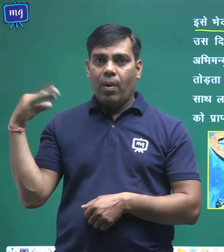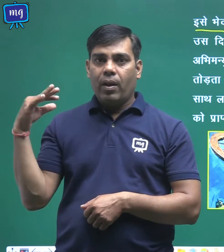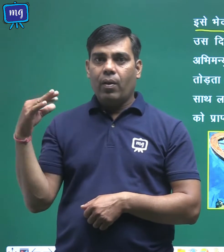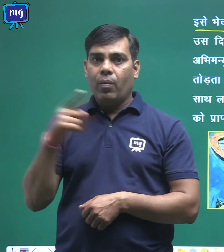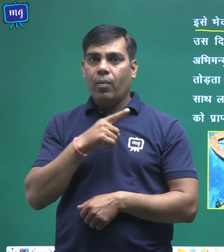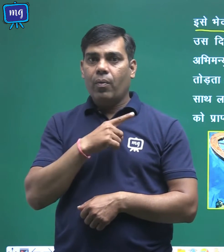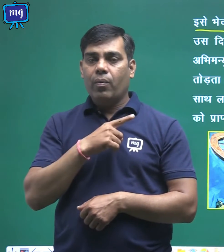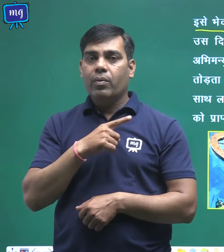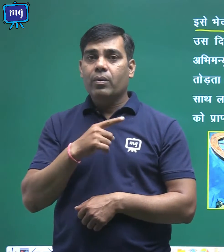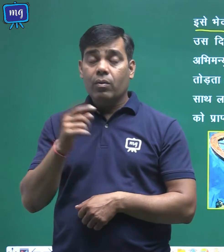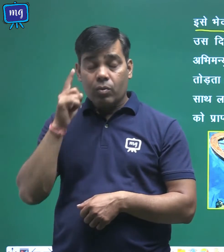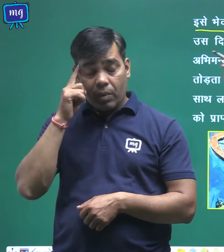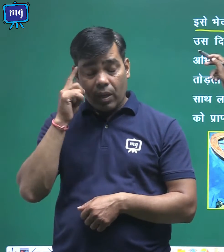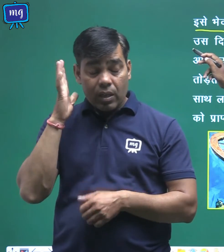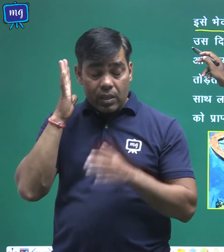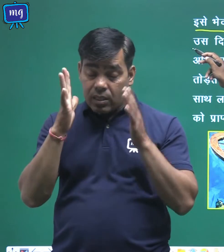चिंतित थे।